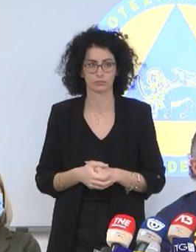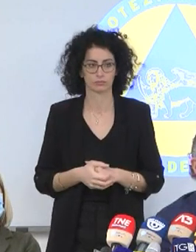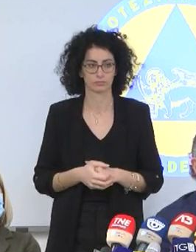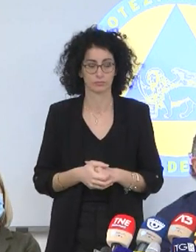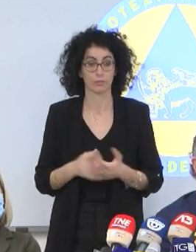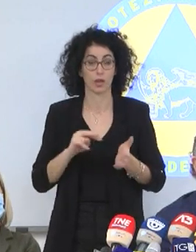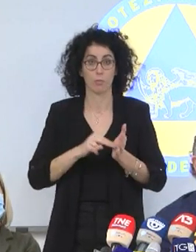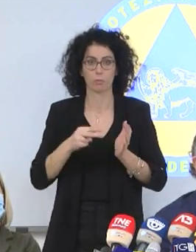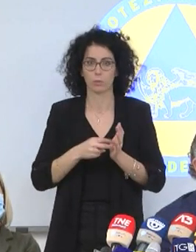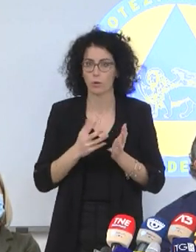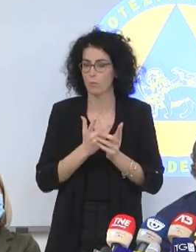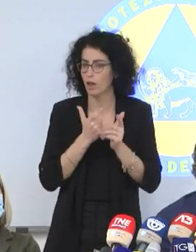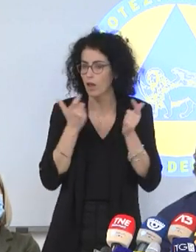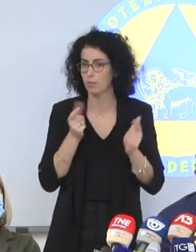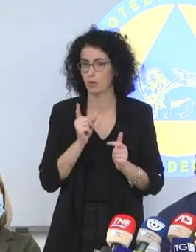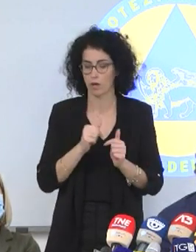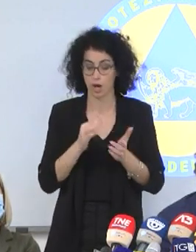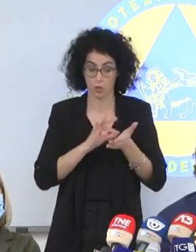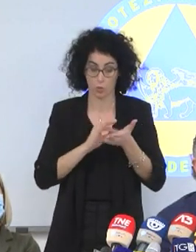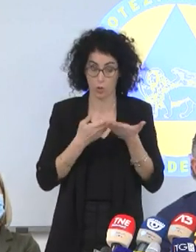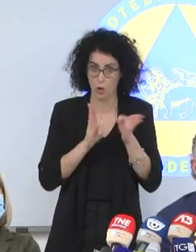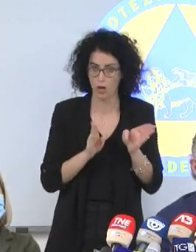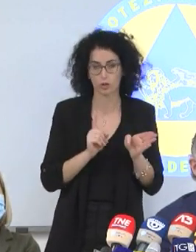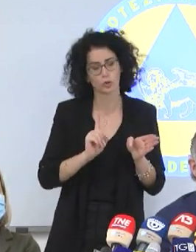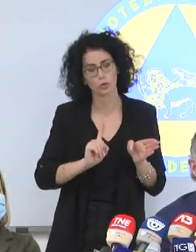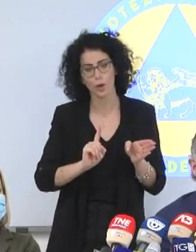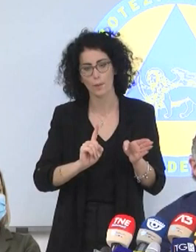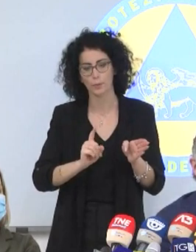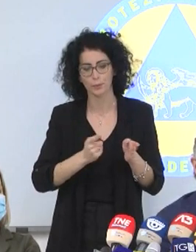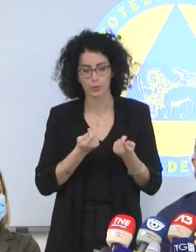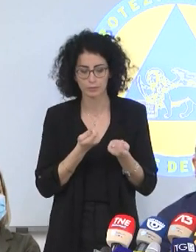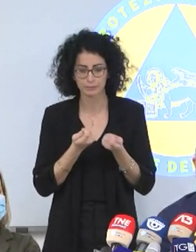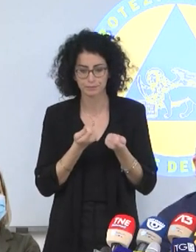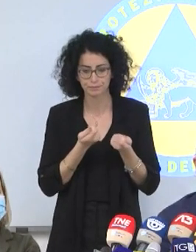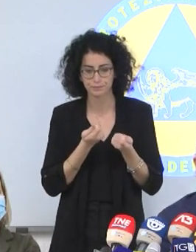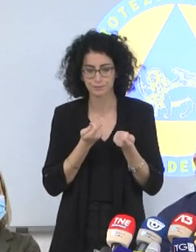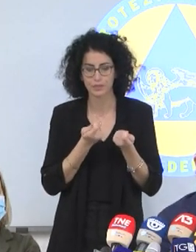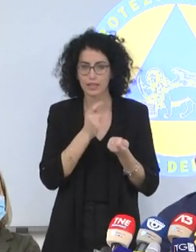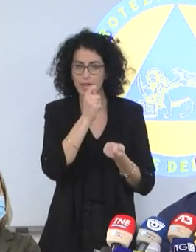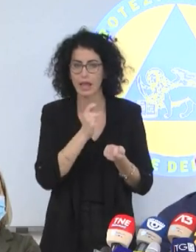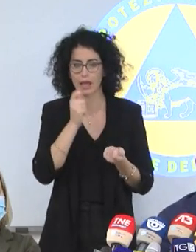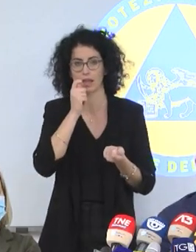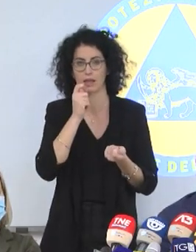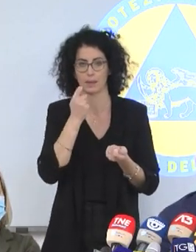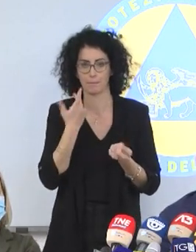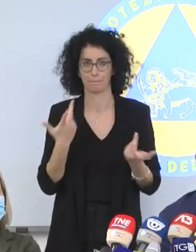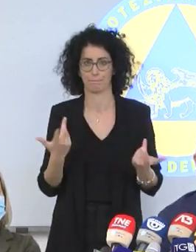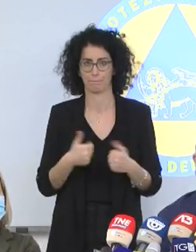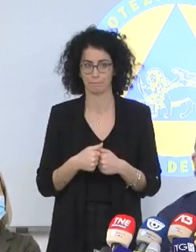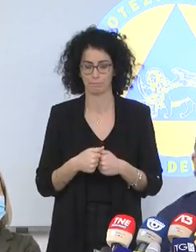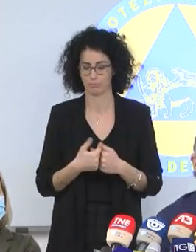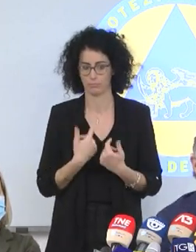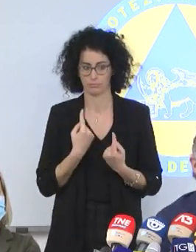problema grosso non è l'apertura della scuola è la gestione di dove l'opera fase di testing e di screening che è una roba